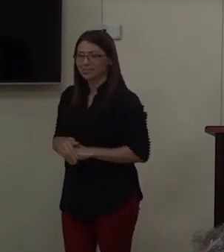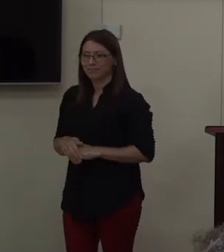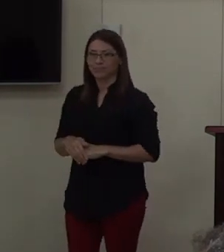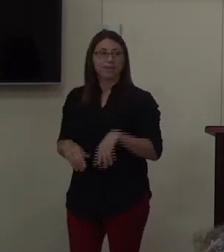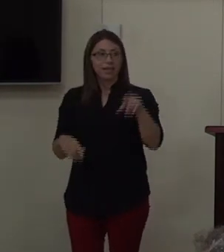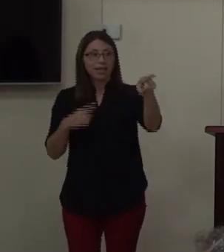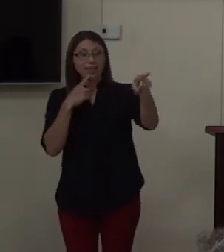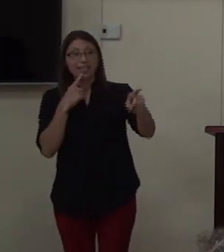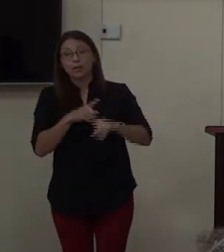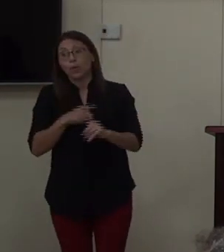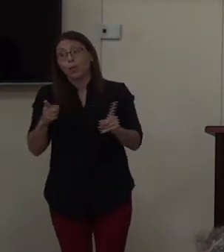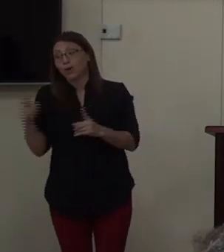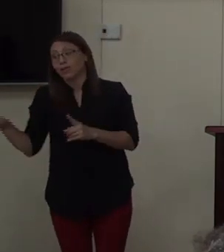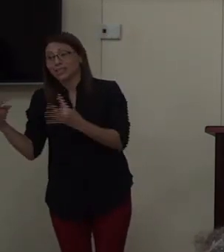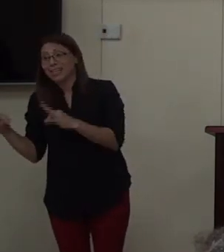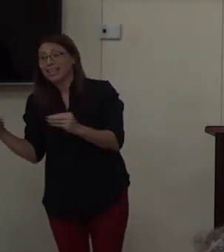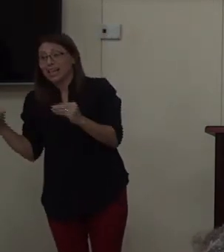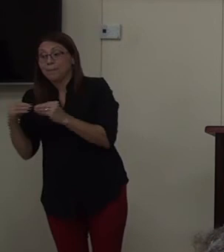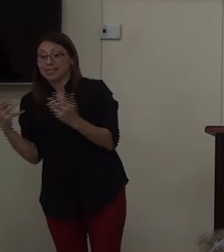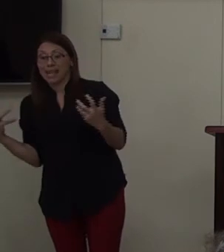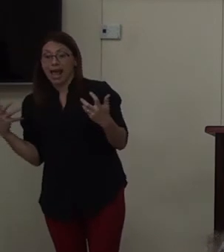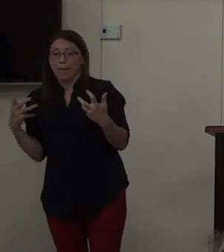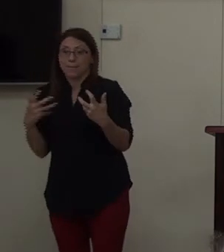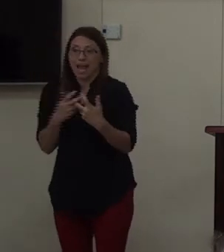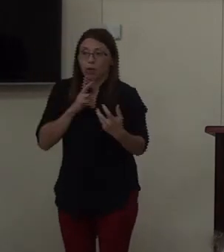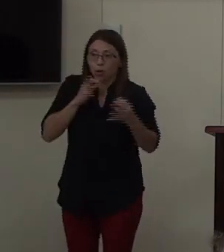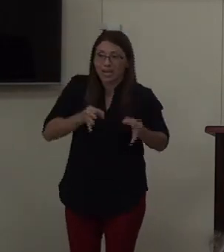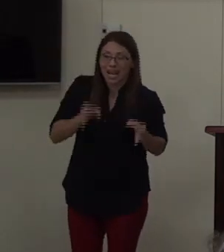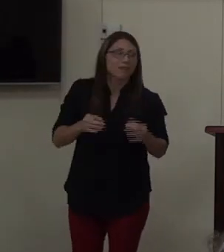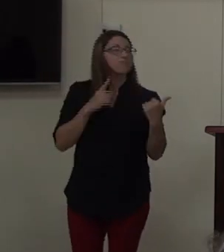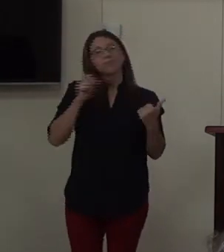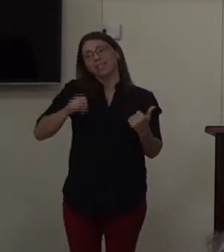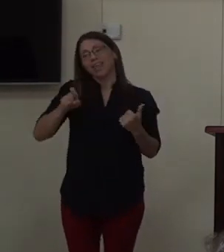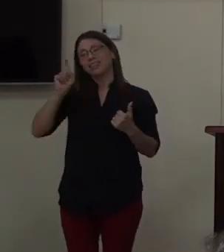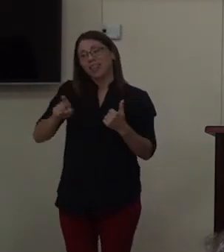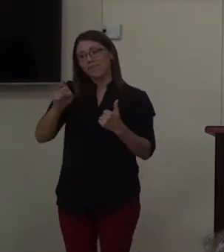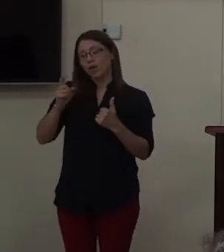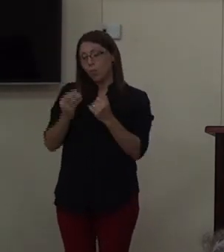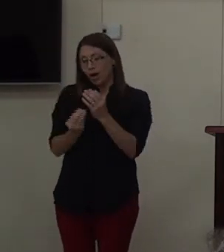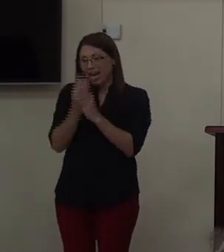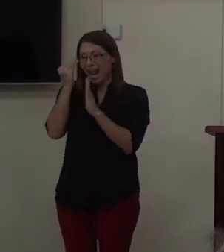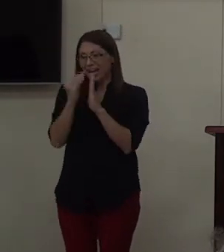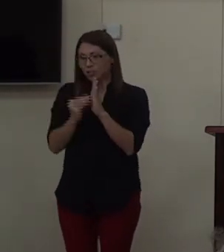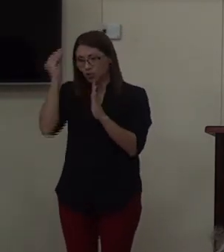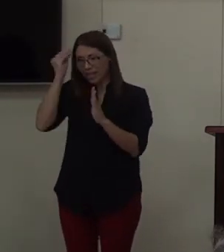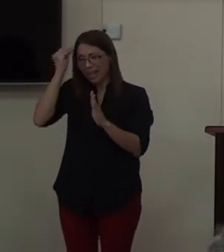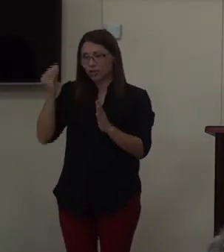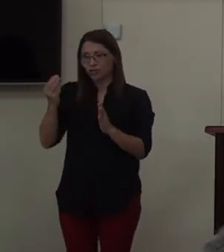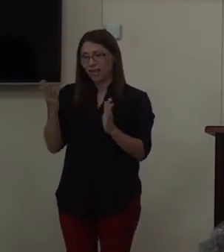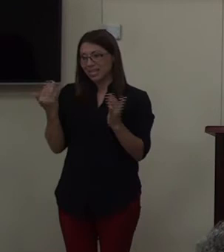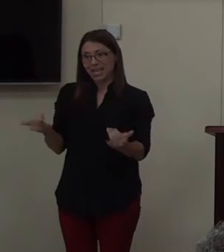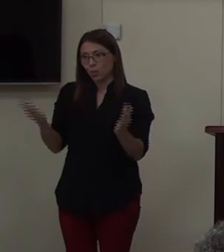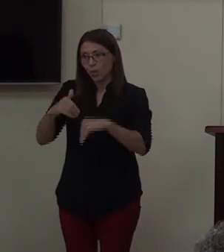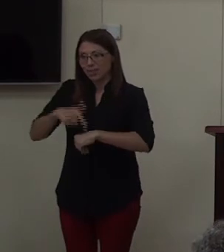una más apegada al original. ¿No? Claro, entonces hay que crear esos criterios. Que, bueno, ya no nos va a tardar tanto tiempo, pero sí, en el caso de la lengua rural, hemos